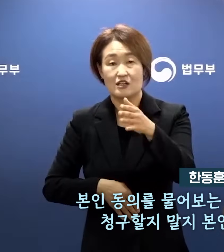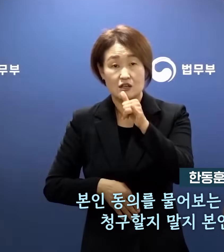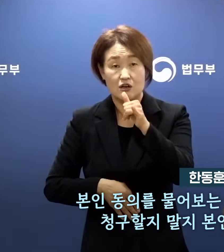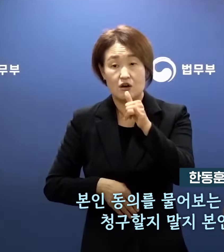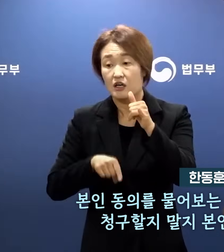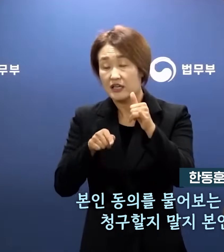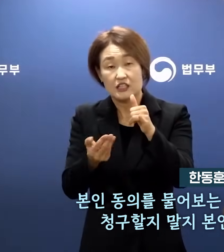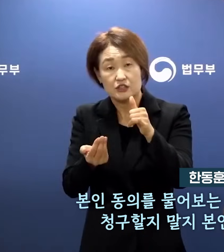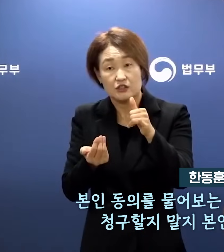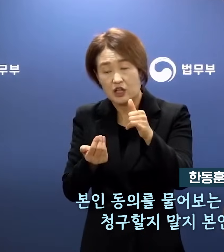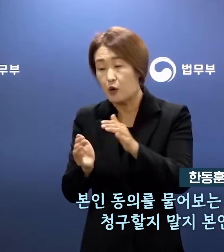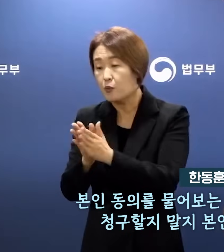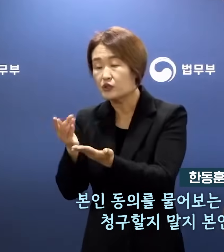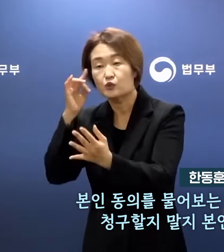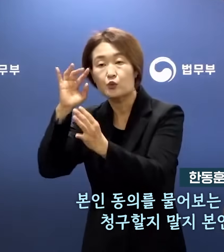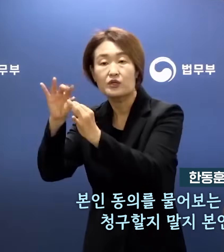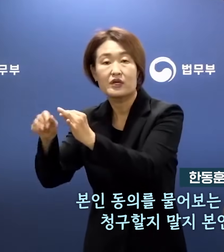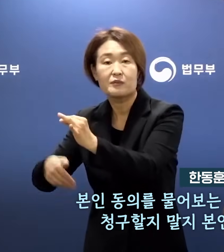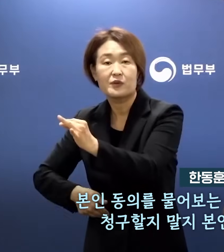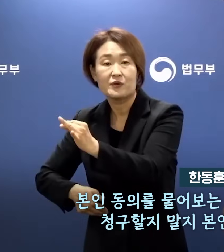동의를 물어보는 이유는